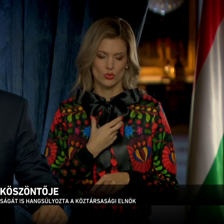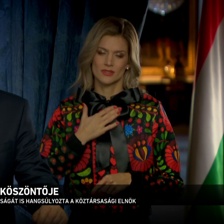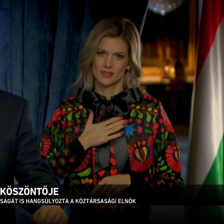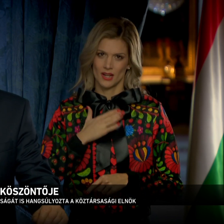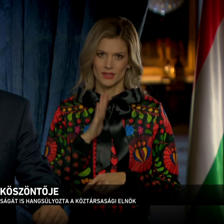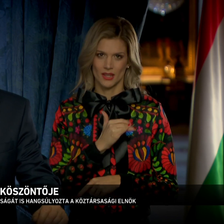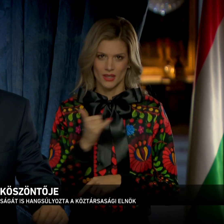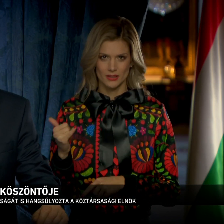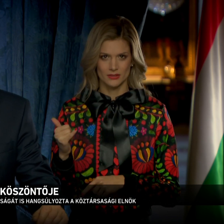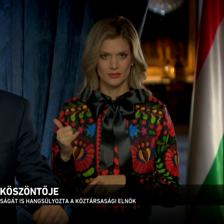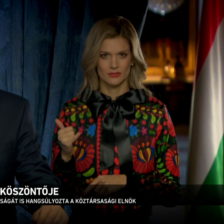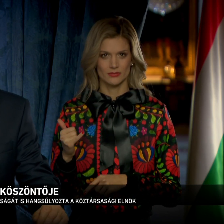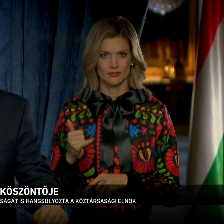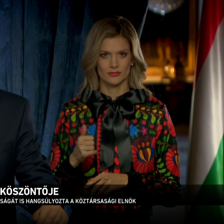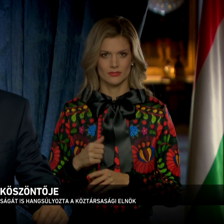aggódnunk szeretteinkért?